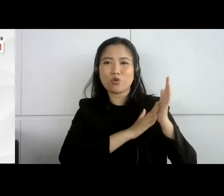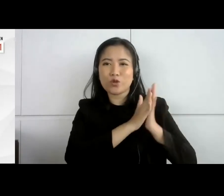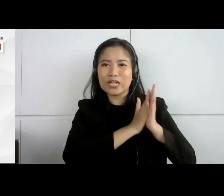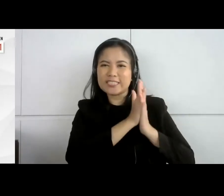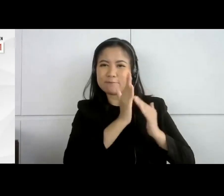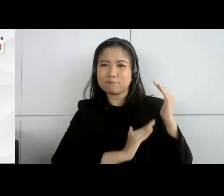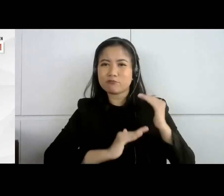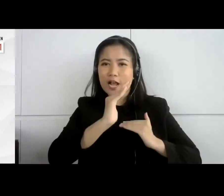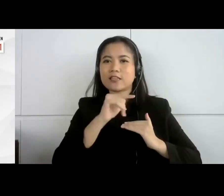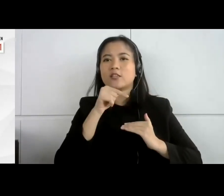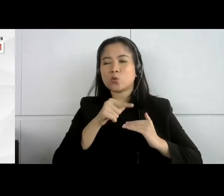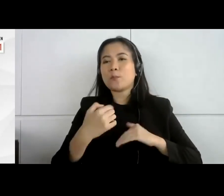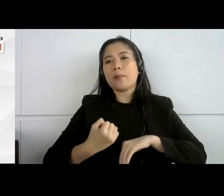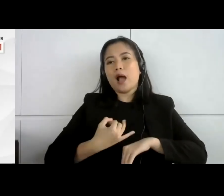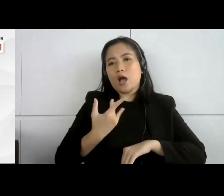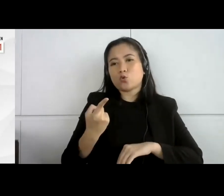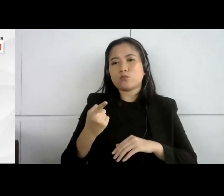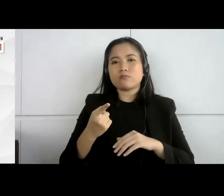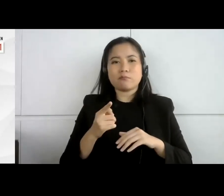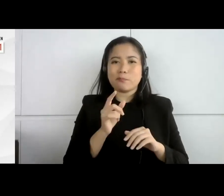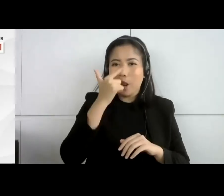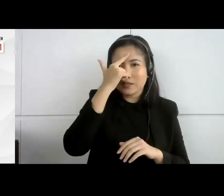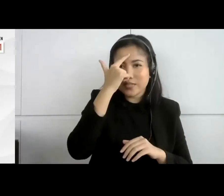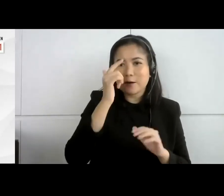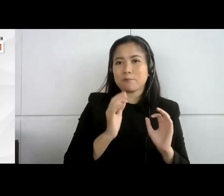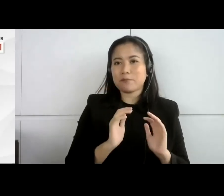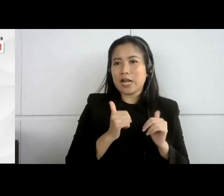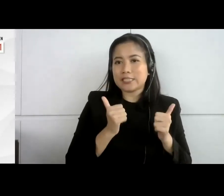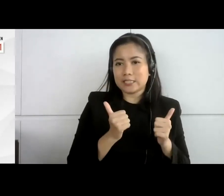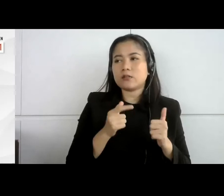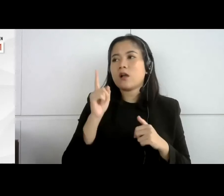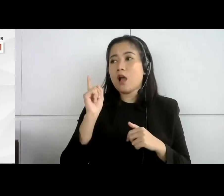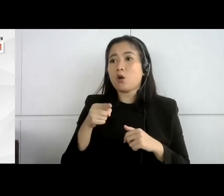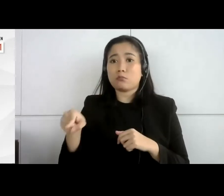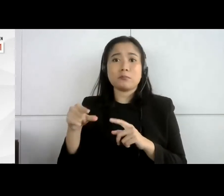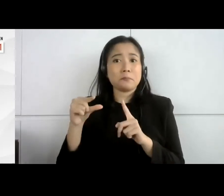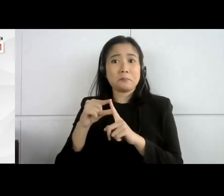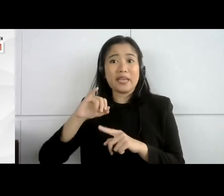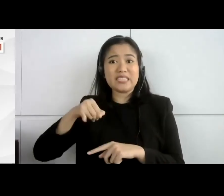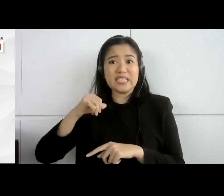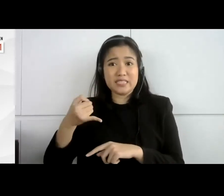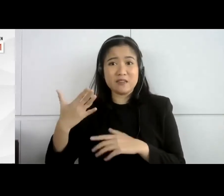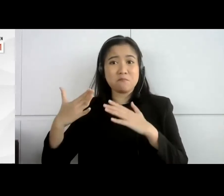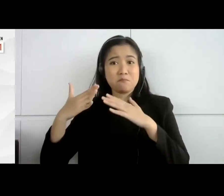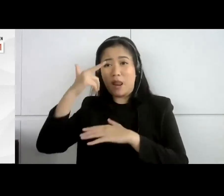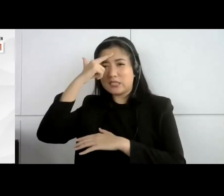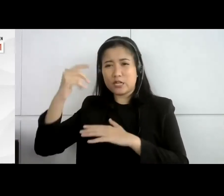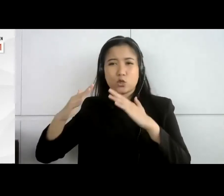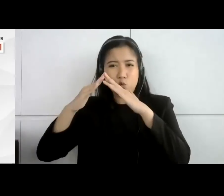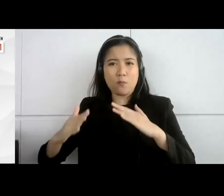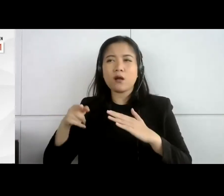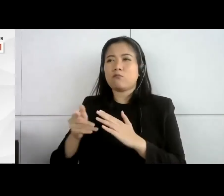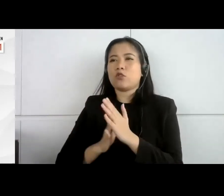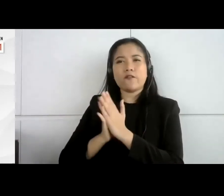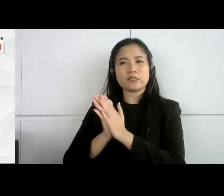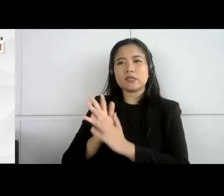dalam keberhasilan pembelajaran. Ketika hal ini rendah dan penjajahan tidak memotivasi, akan